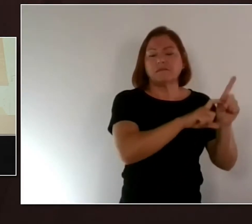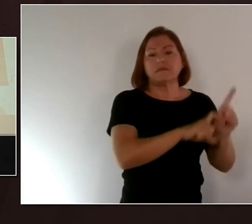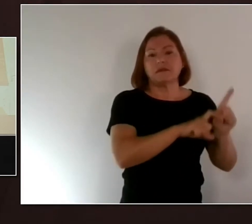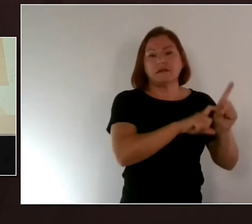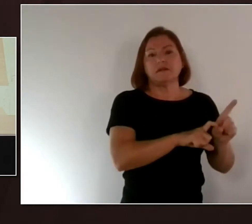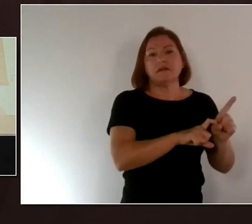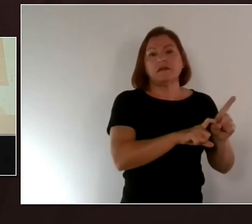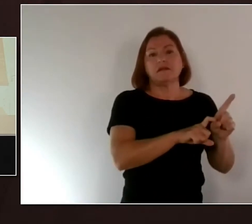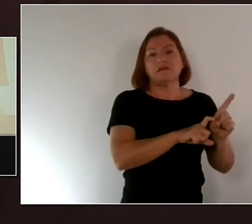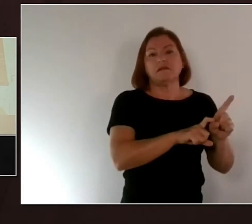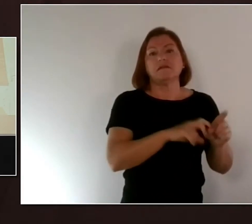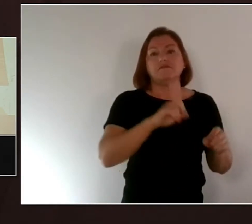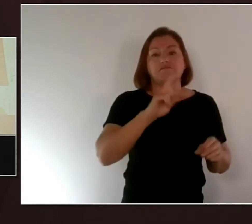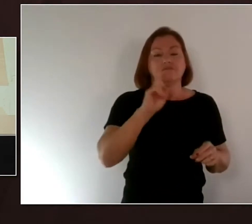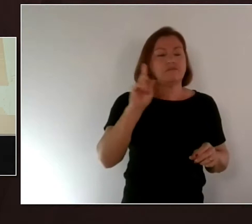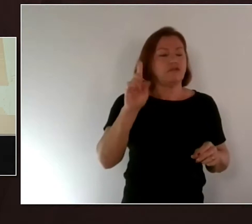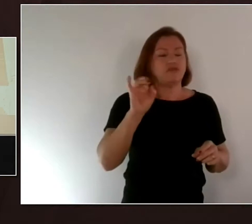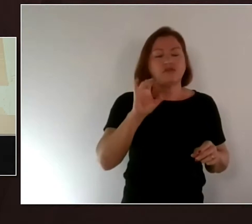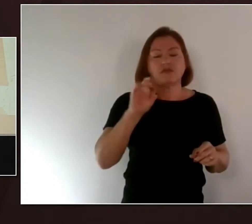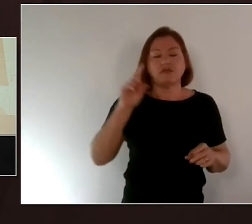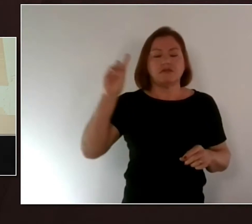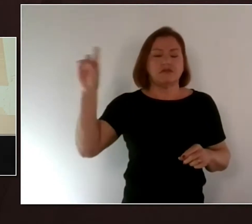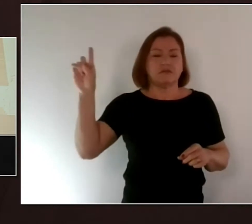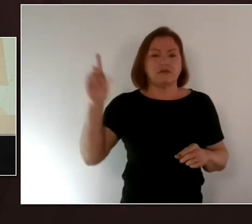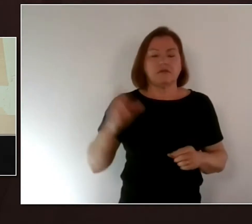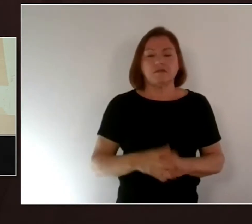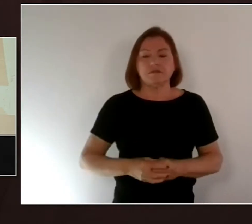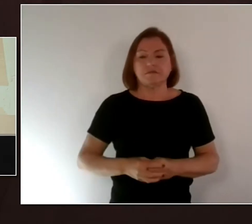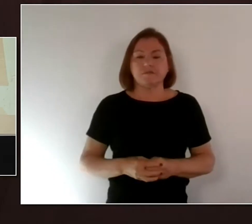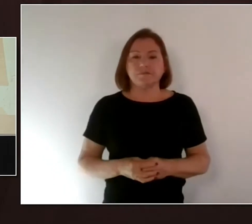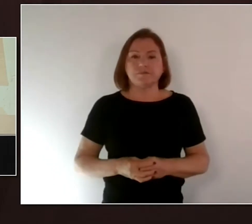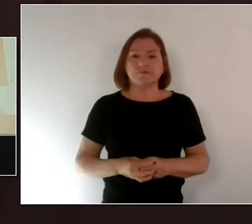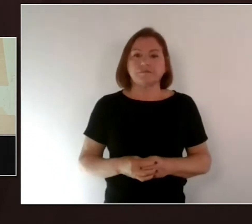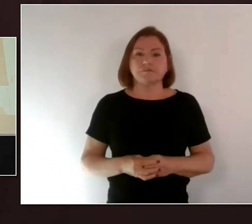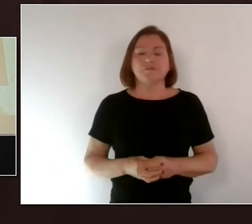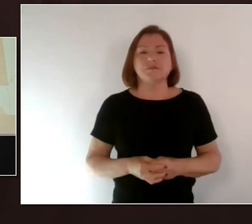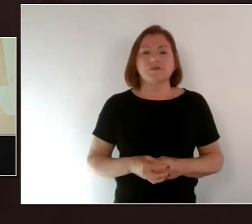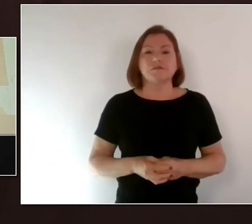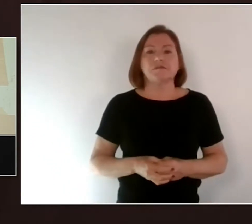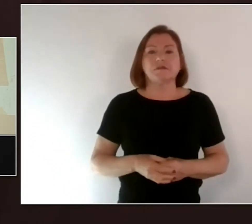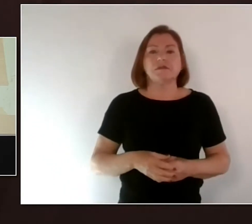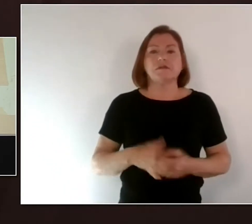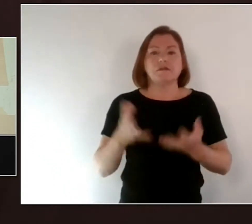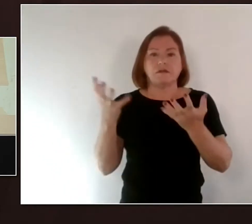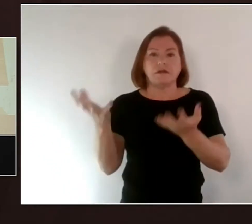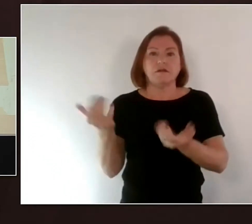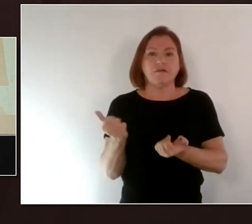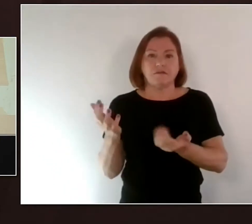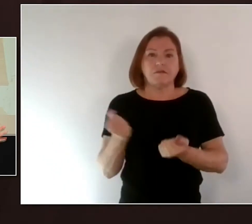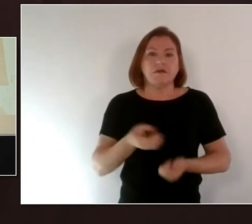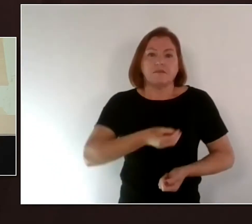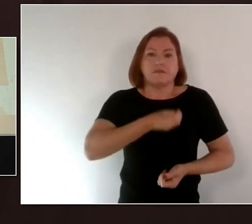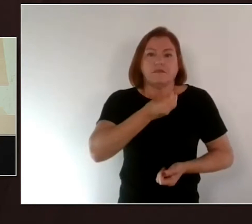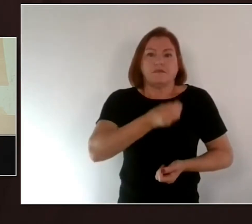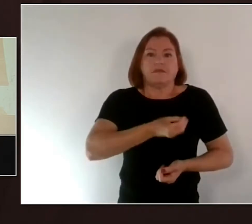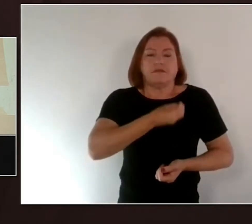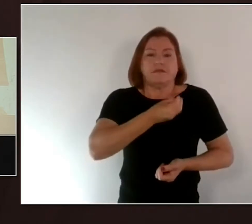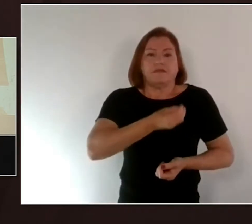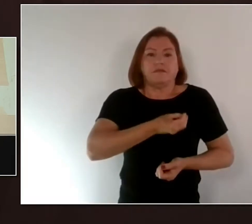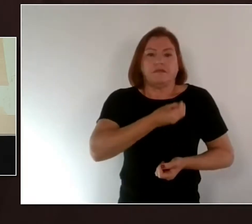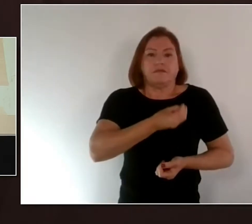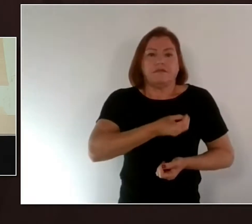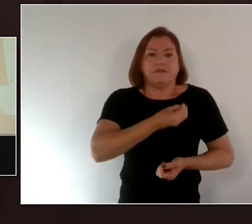vida da igreja. E outro ponto que fiquei muito encorajado é que deixa eu me ler